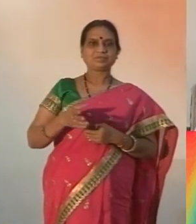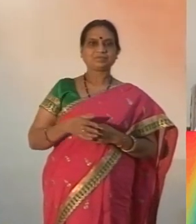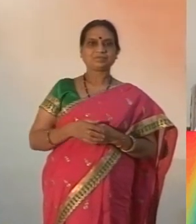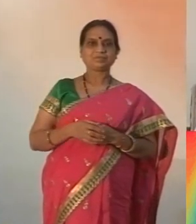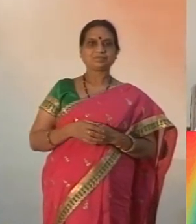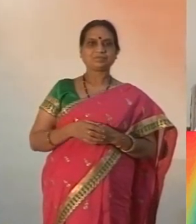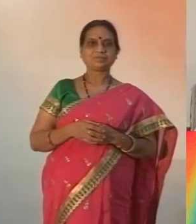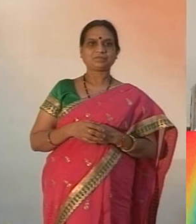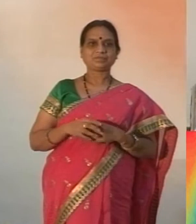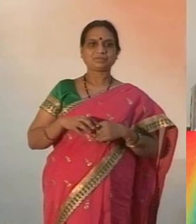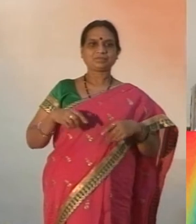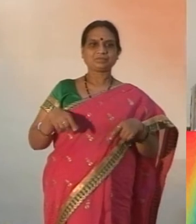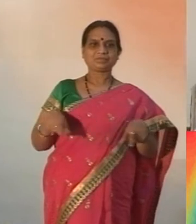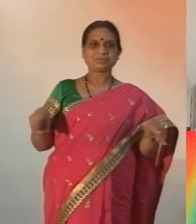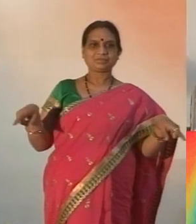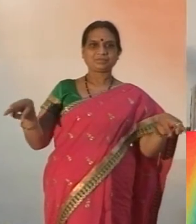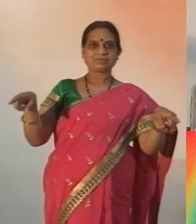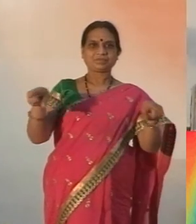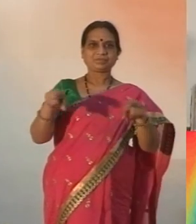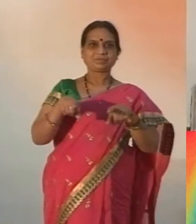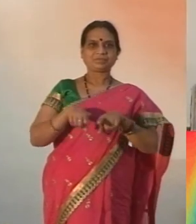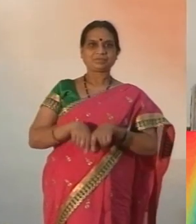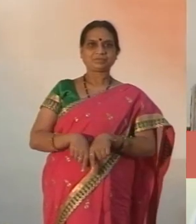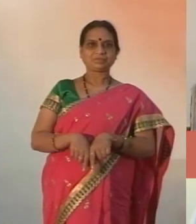उनमें एकाग्र होते हैं,